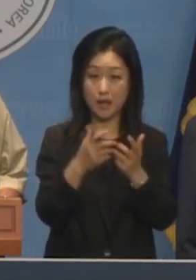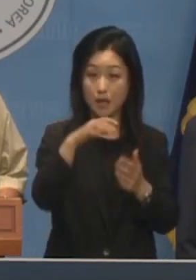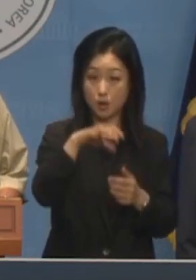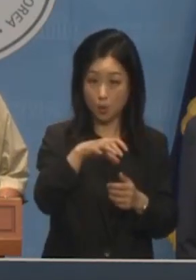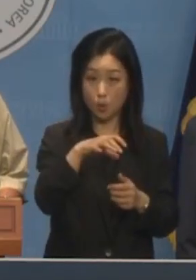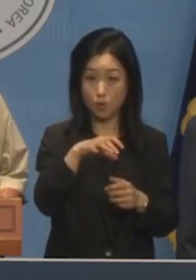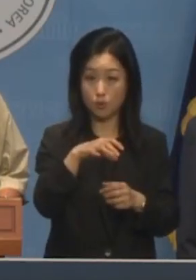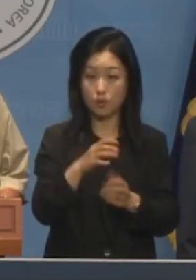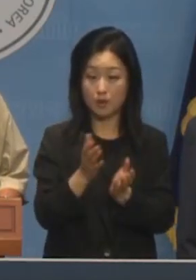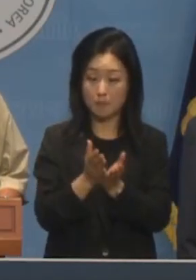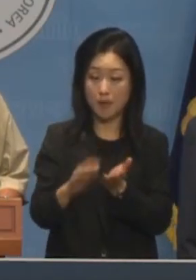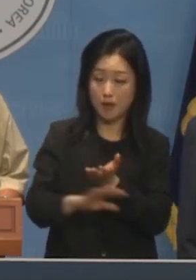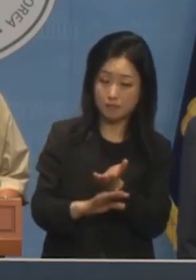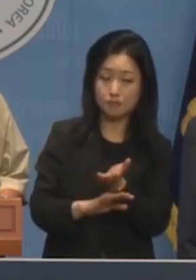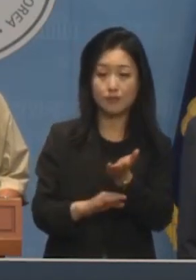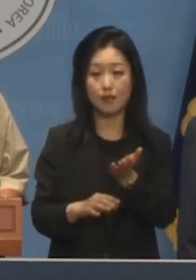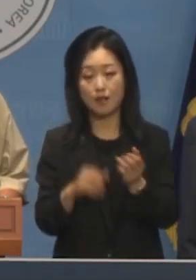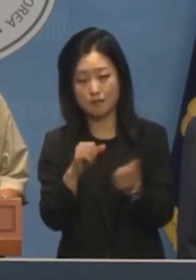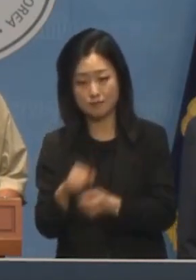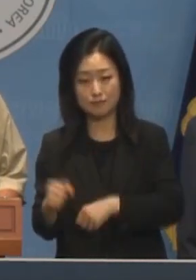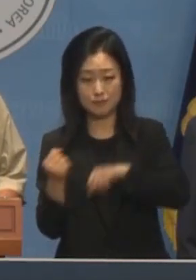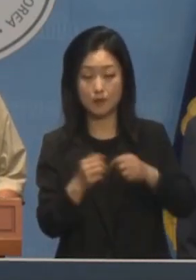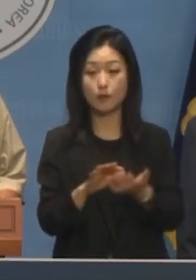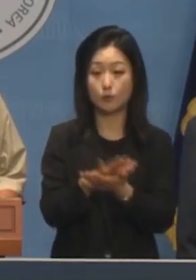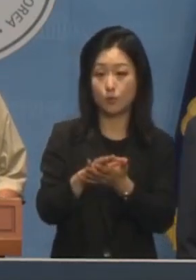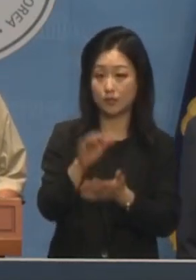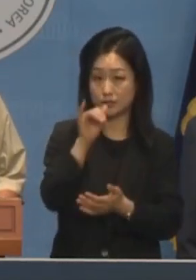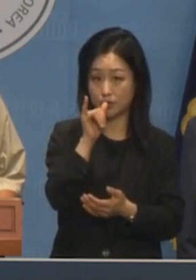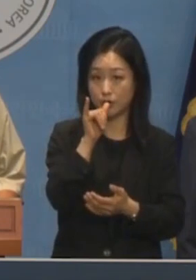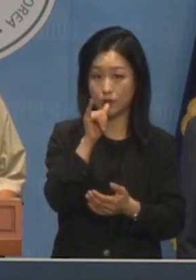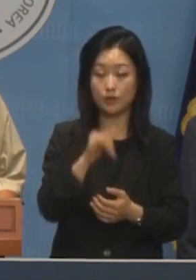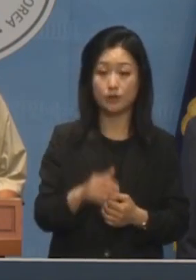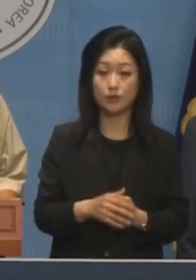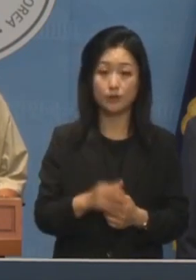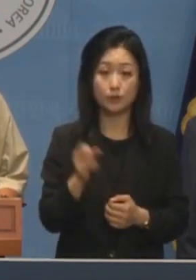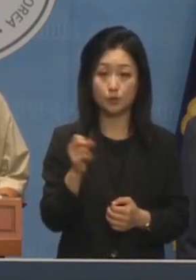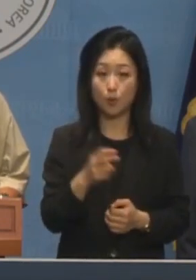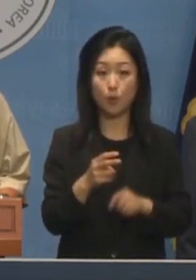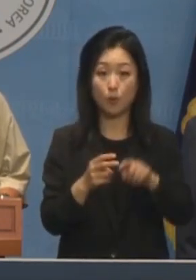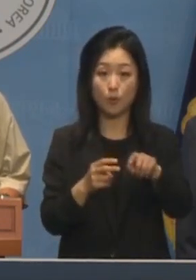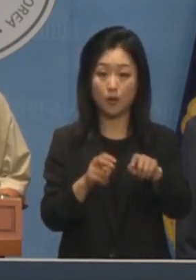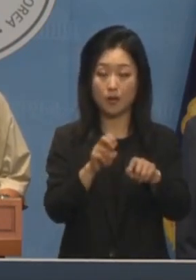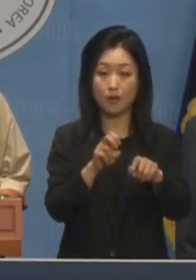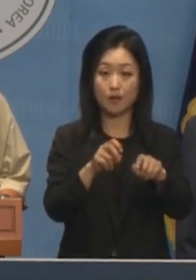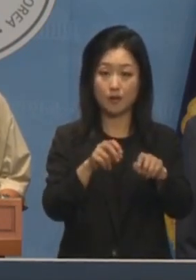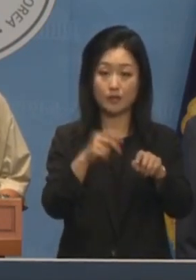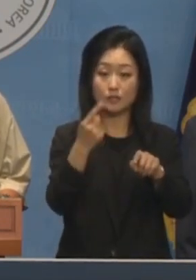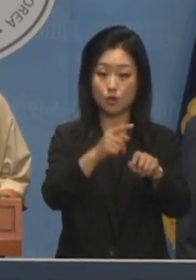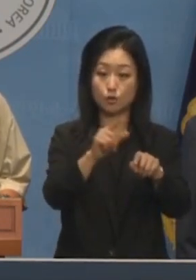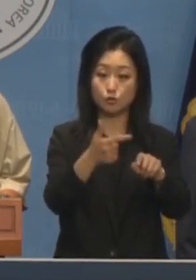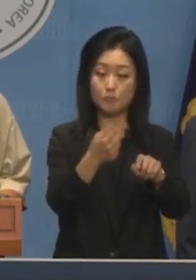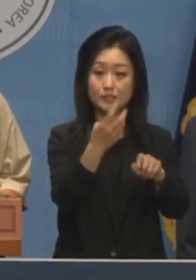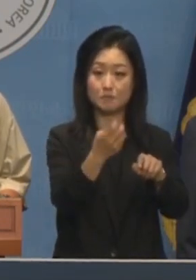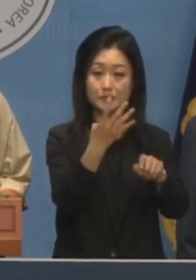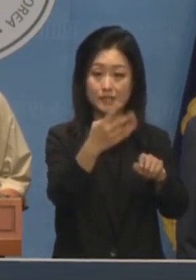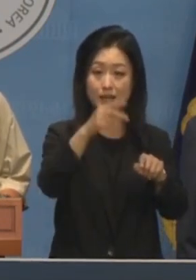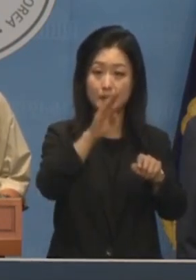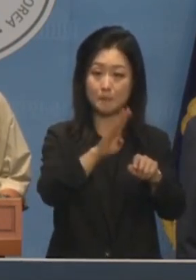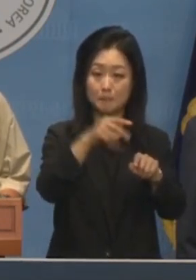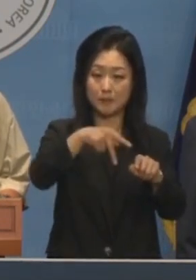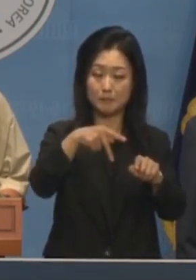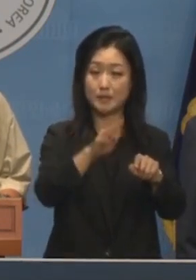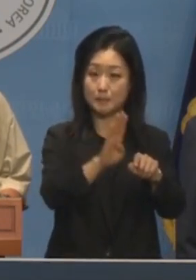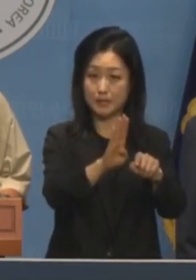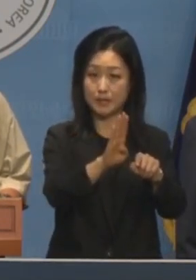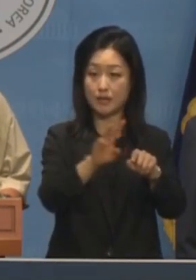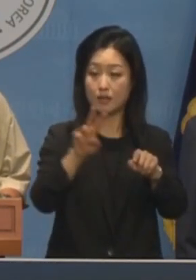활동이 아무렇지도 않게 이뤄지고 있는 것이죠. 그리고 마이크로시스틴 농도 같은 경우에는 1634 ppb로